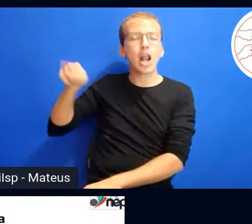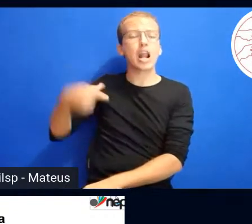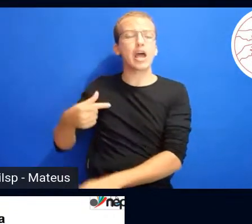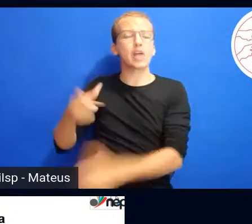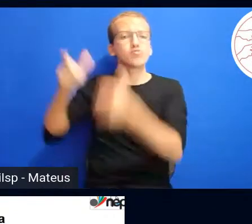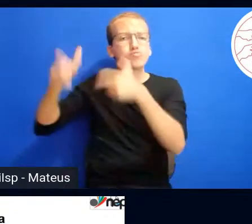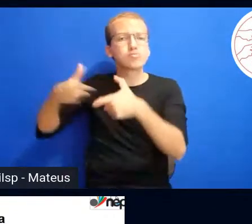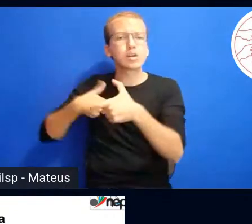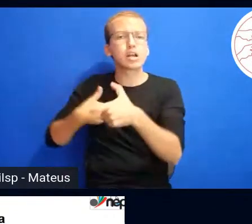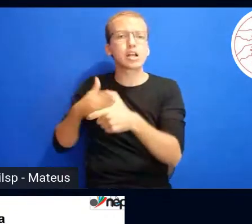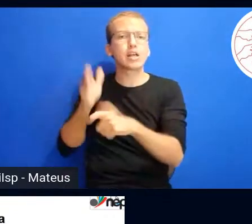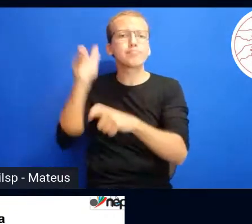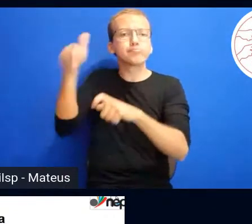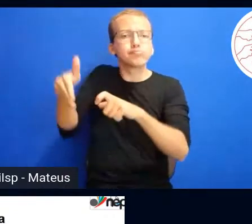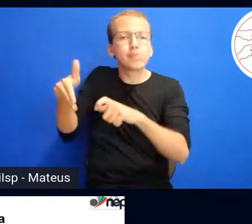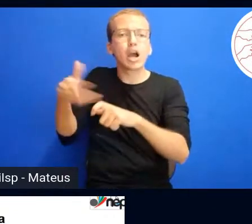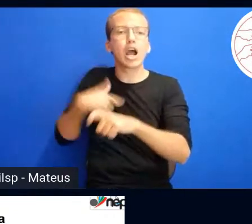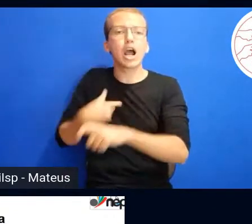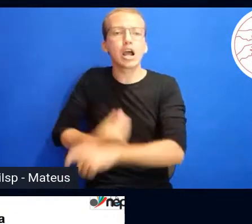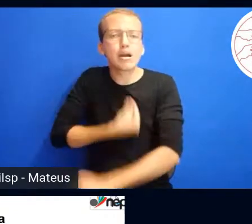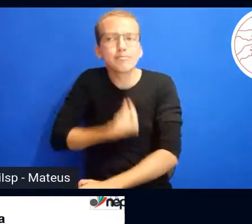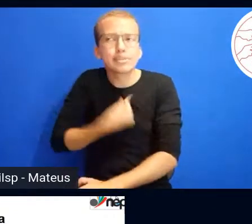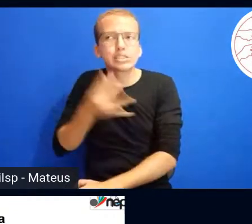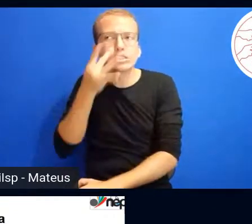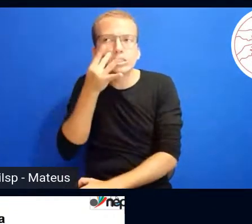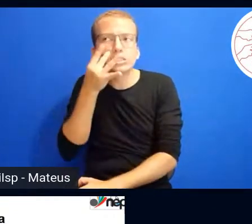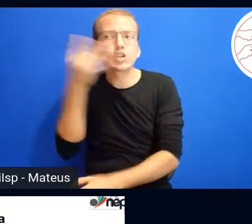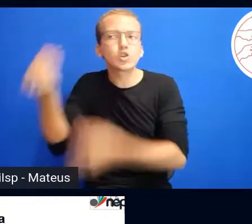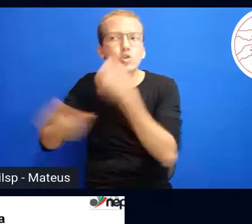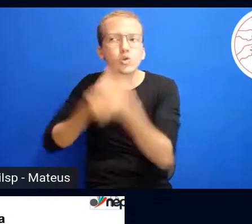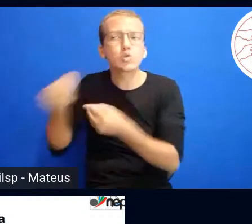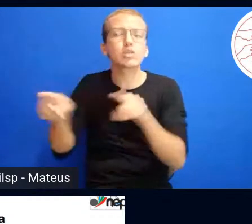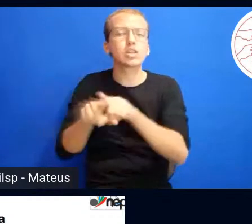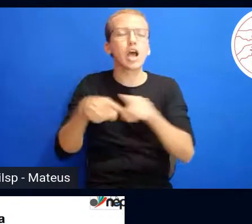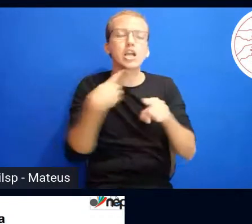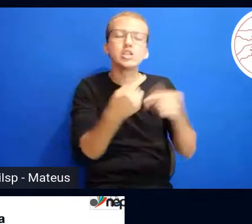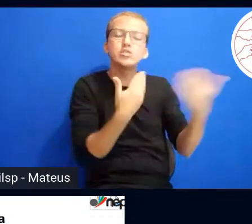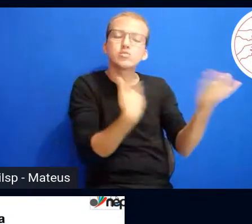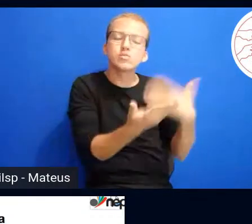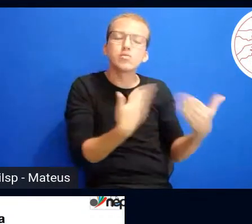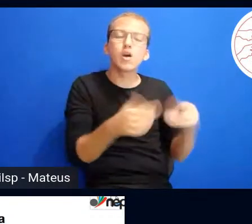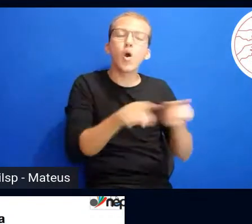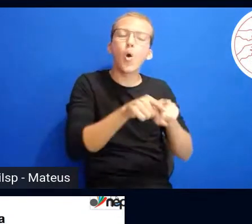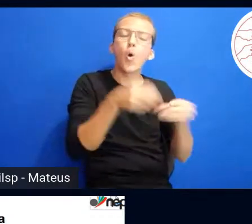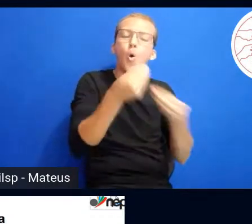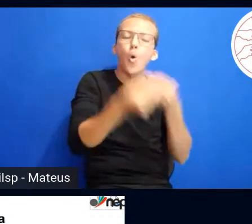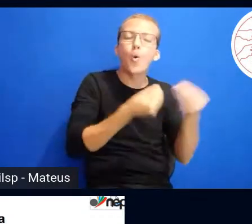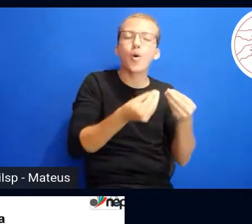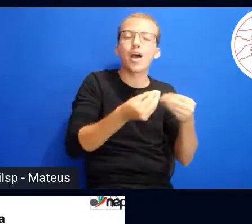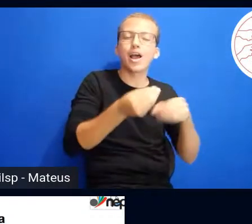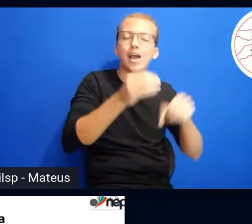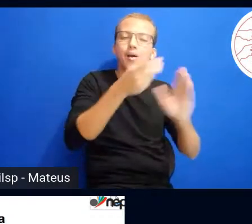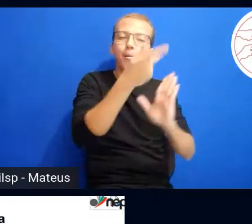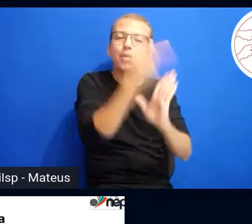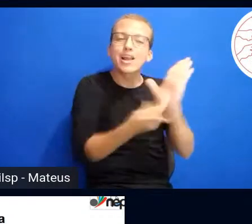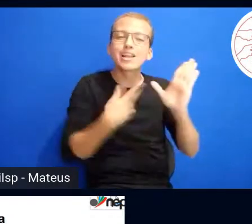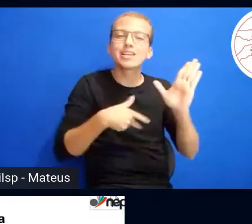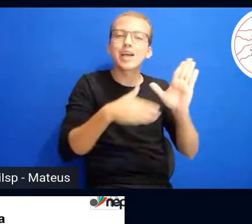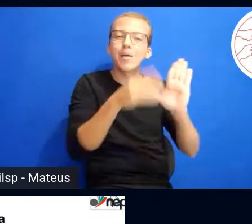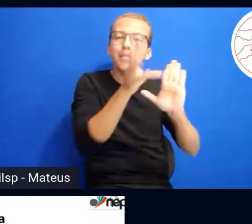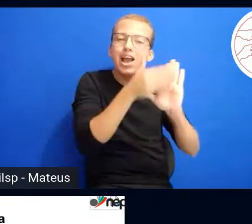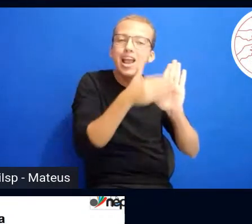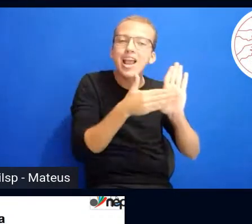portanto, trocávamos figurinhas de estratégias, metodologias de aulas, eh planos, né, de como